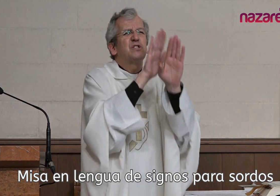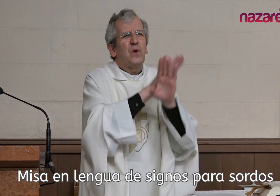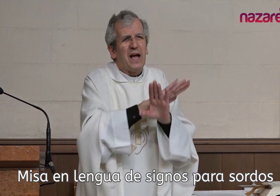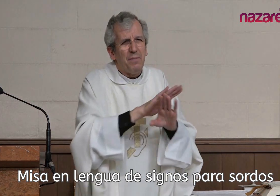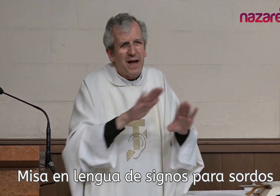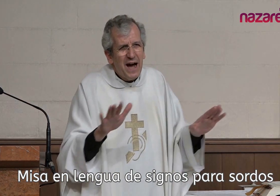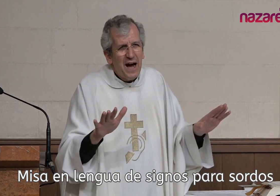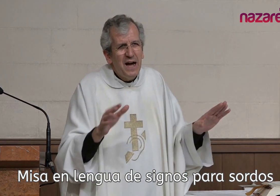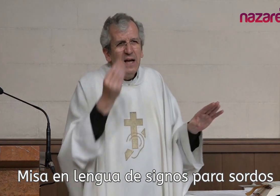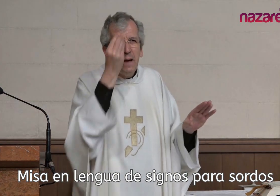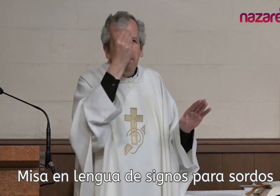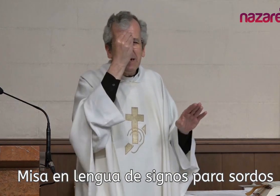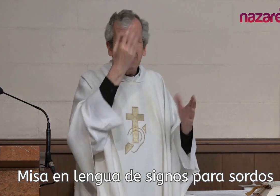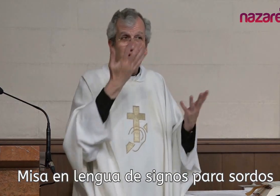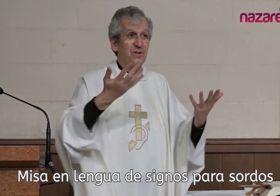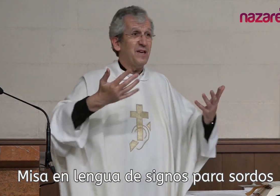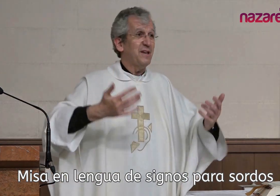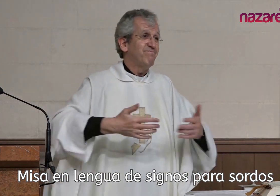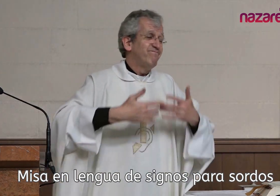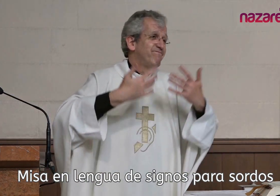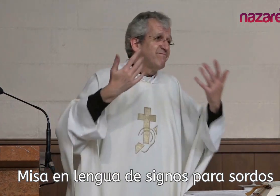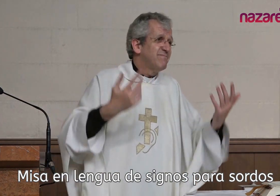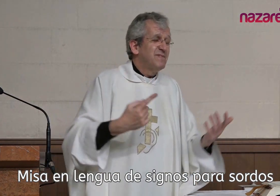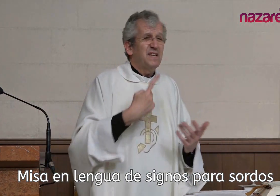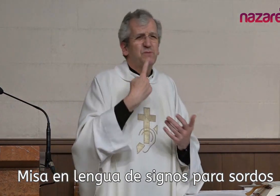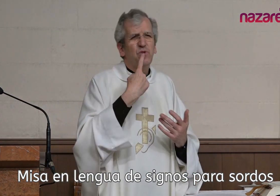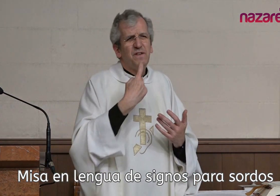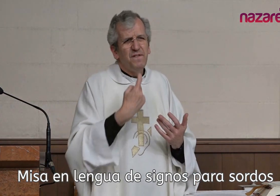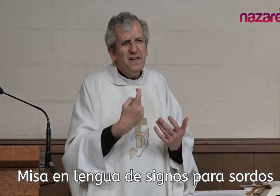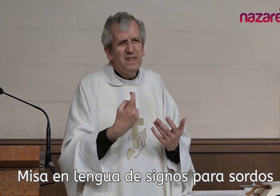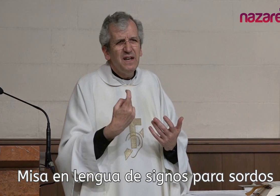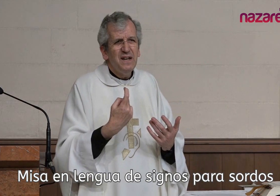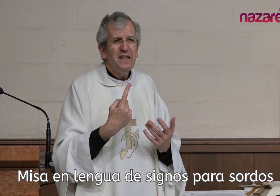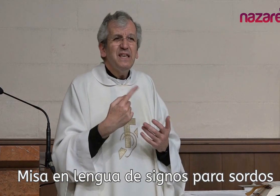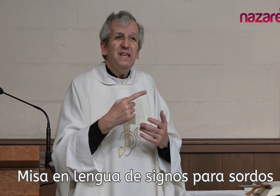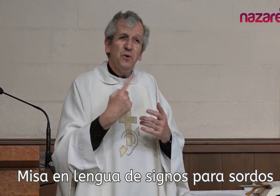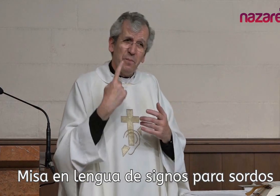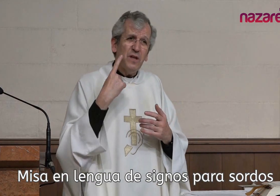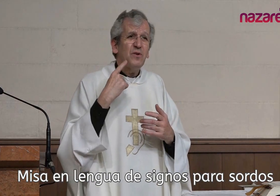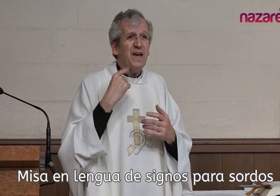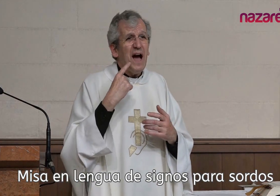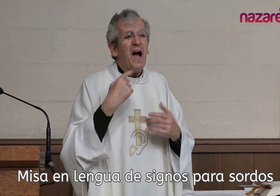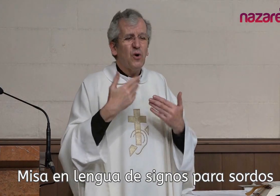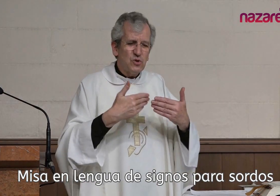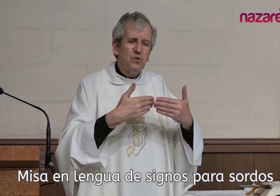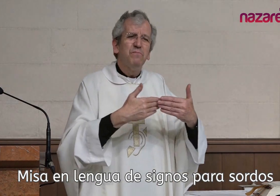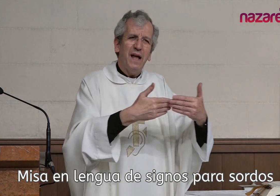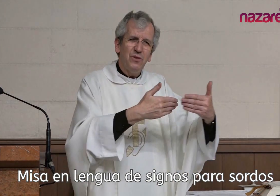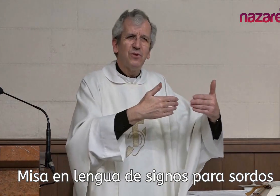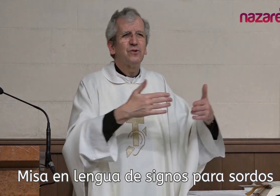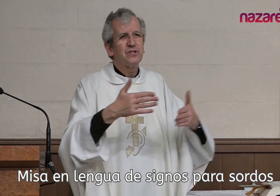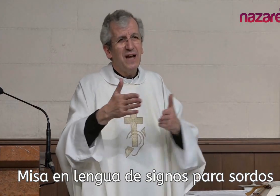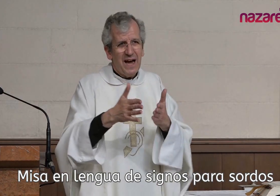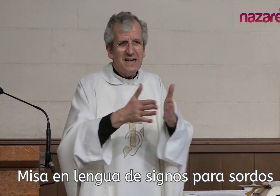esto acabará, pensando que es muy difícil y un poquito ya acostumbrándonos a